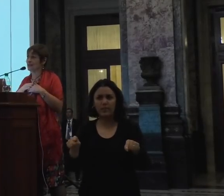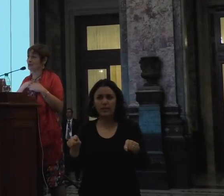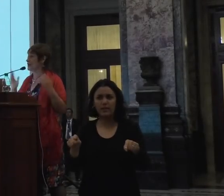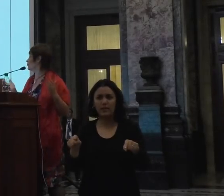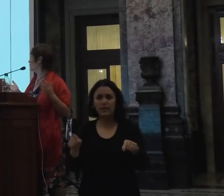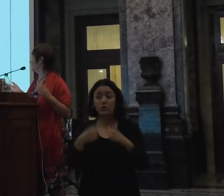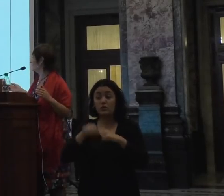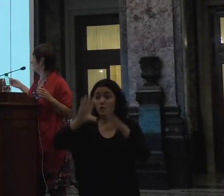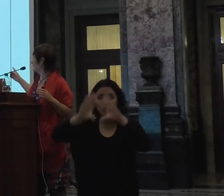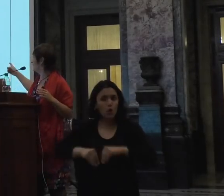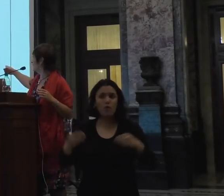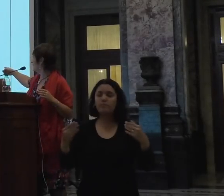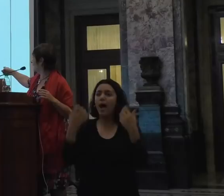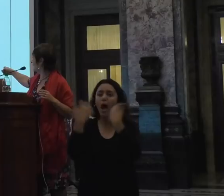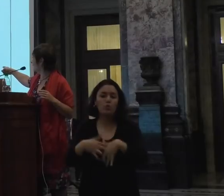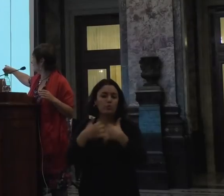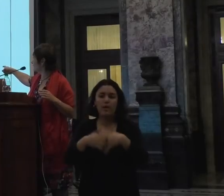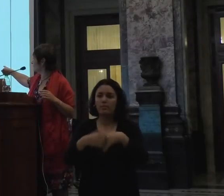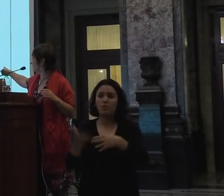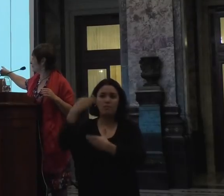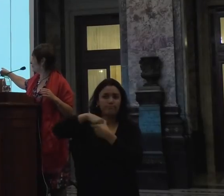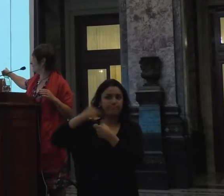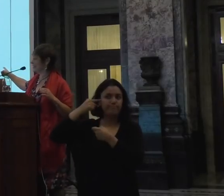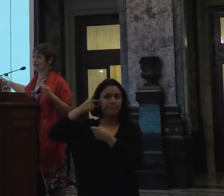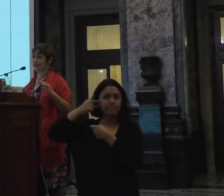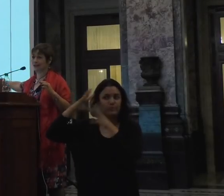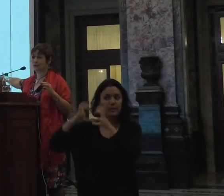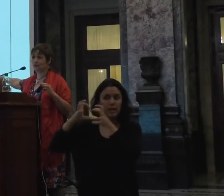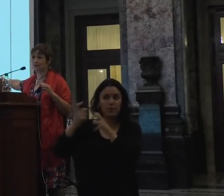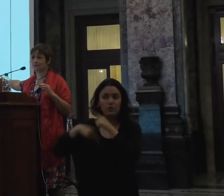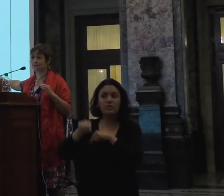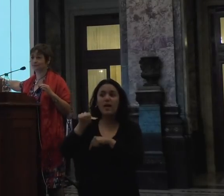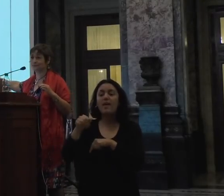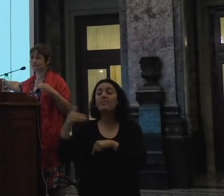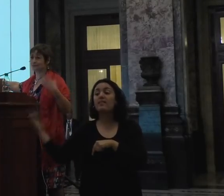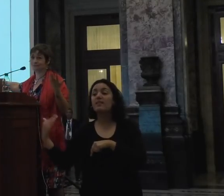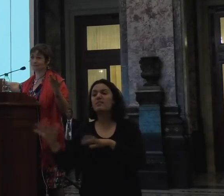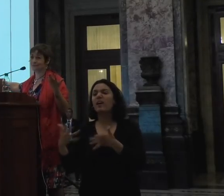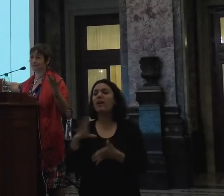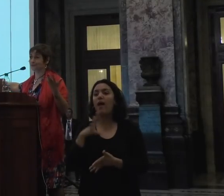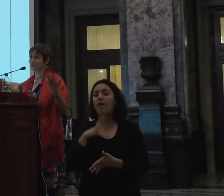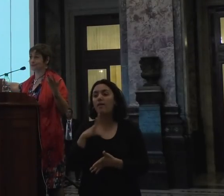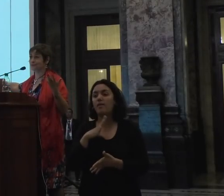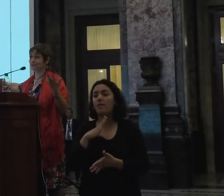eso lo hacemos automáticamente. Aquí a la derecha, si alguien me puede decir lo que tenemos.